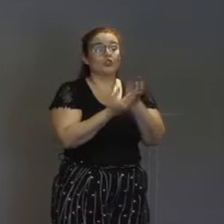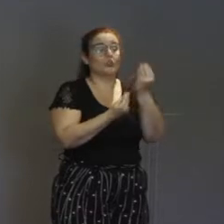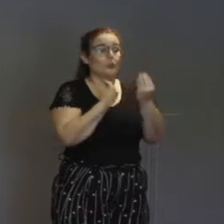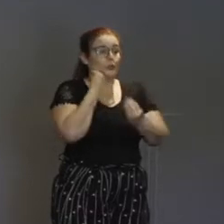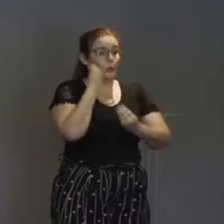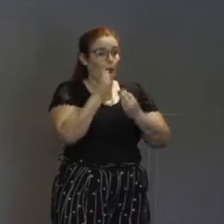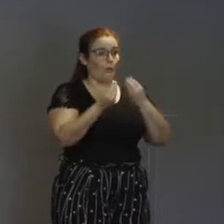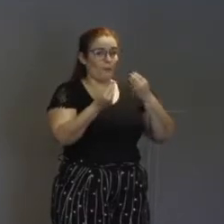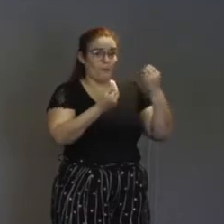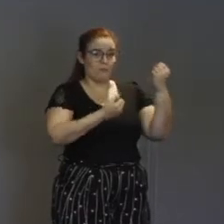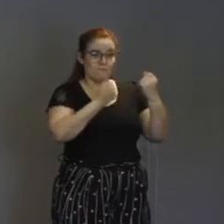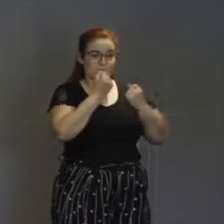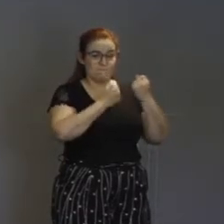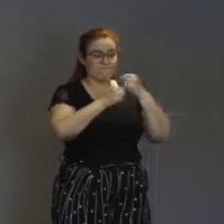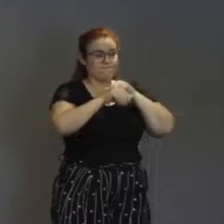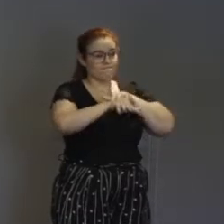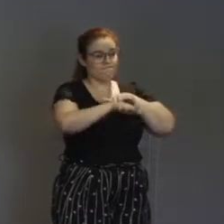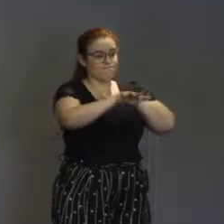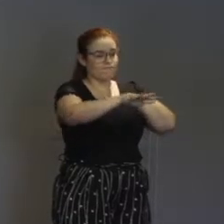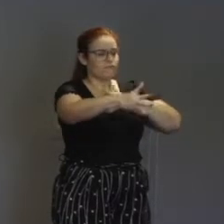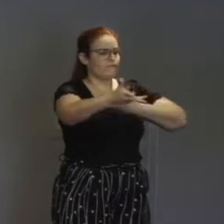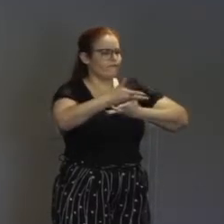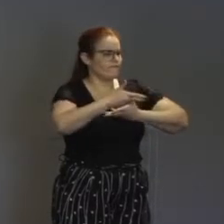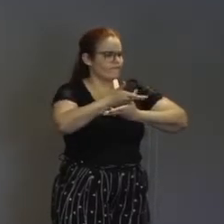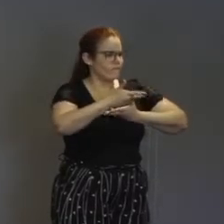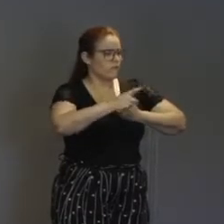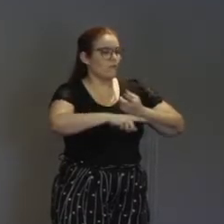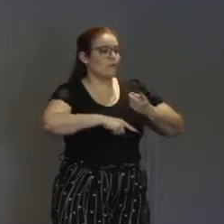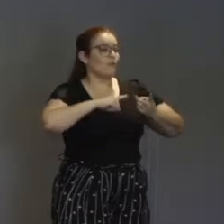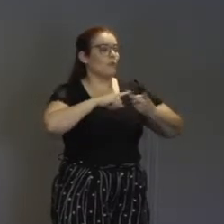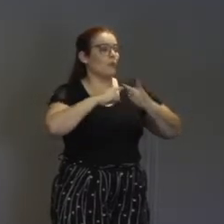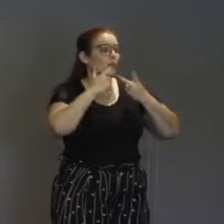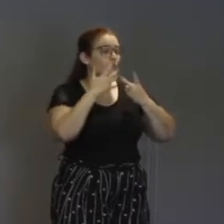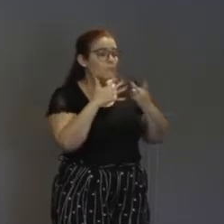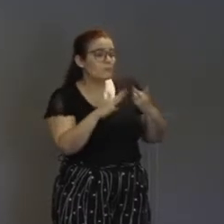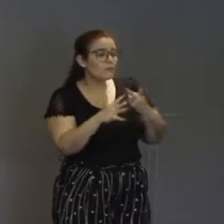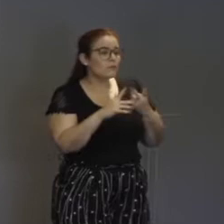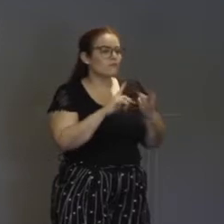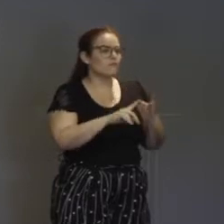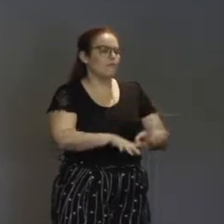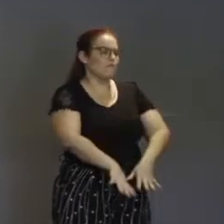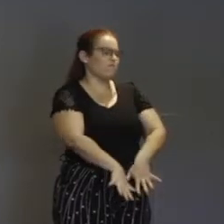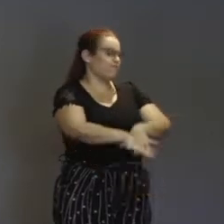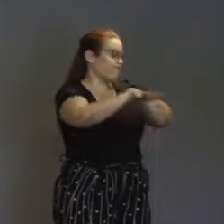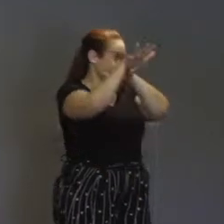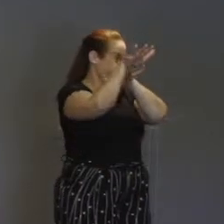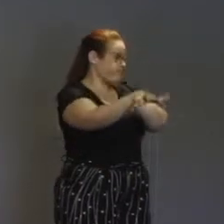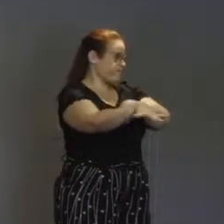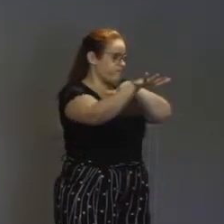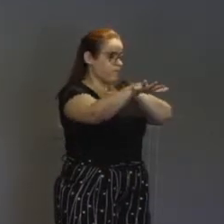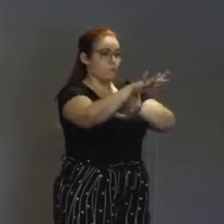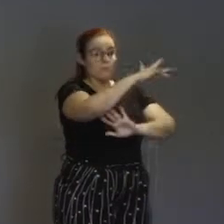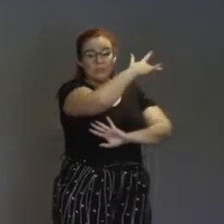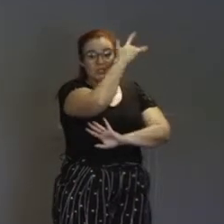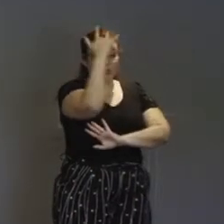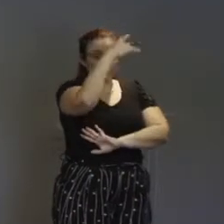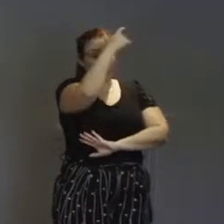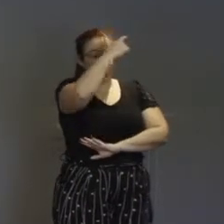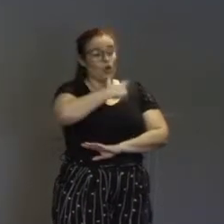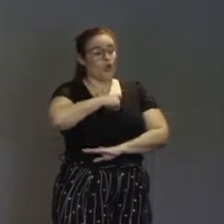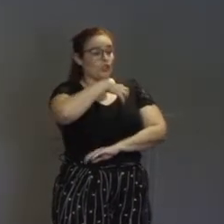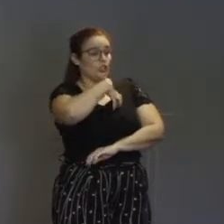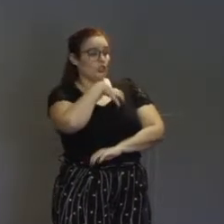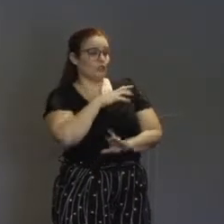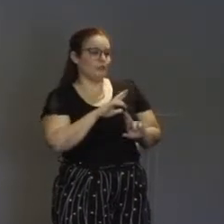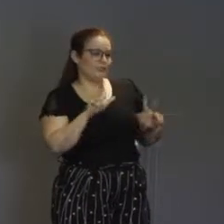do trânsito em trânsito pesado, trânsito médio e trânsito leve fazia com que as pessoas se comportassem de forma diferente na rua. Mesmo